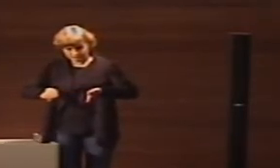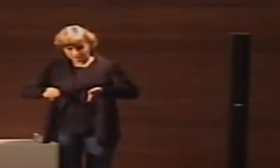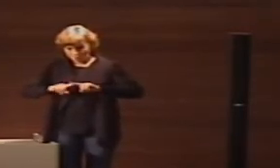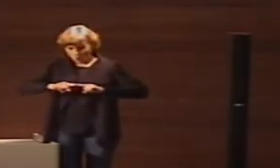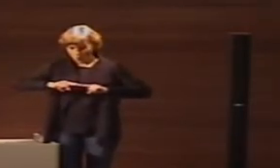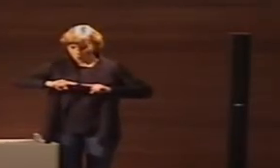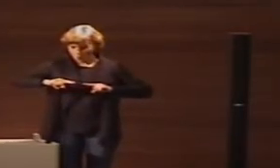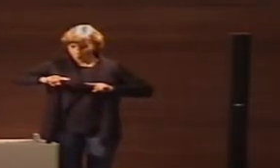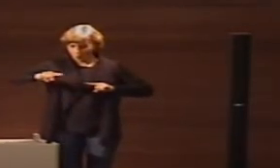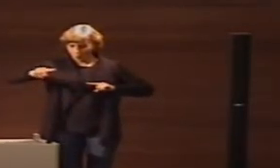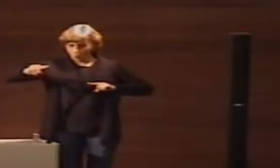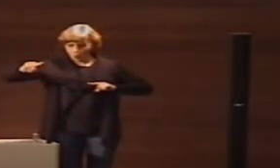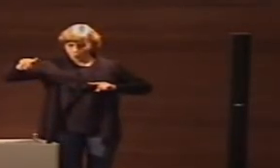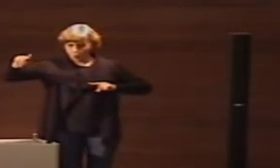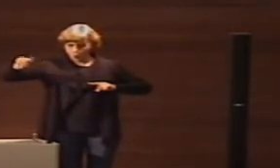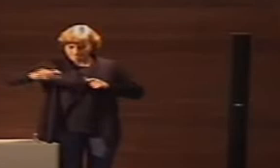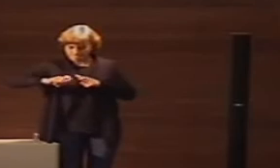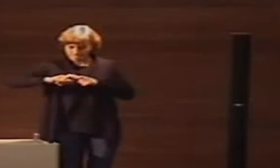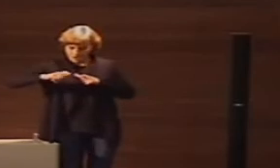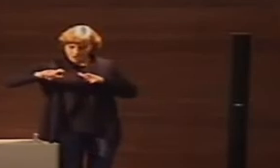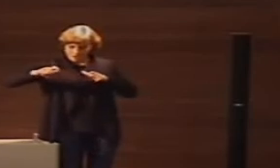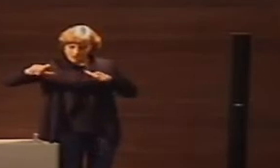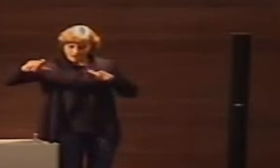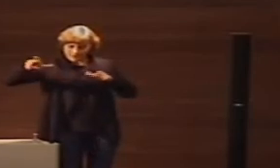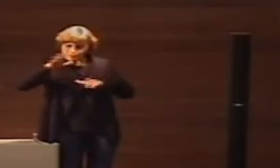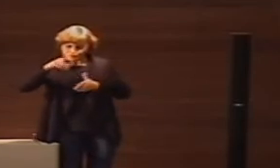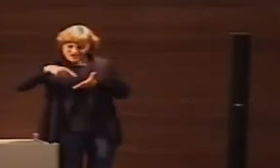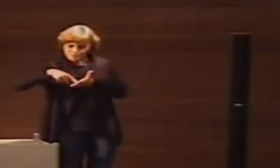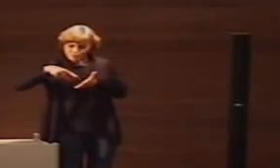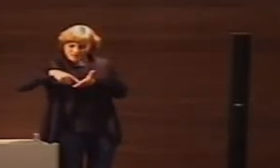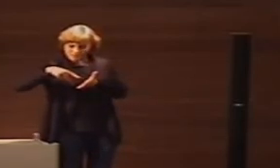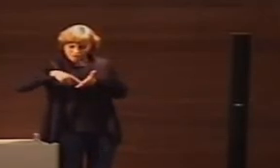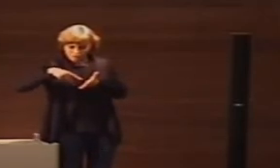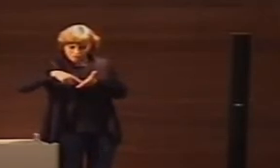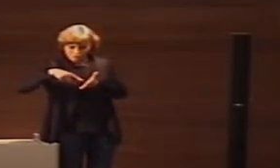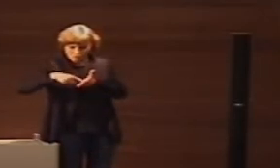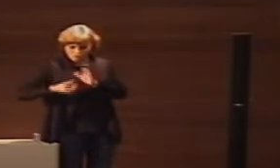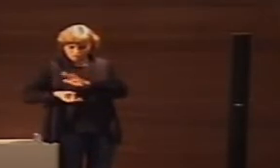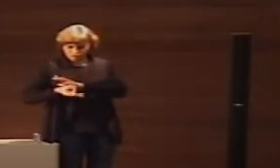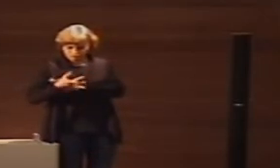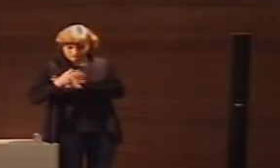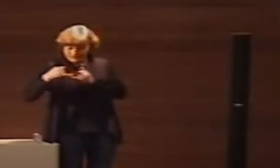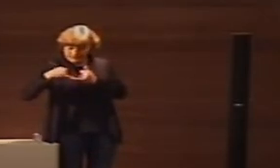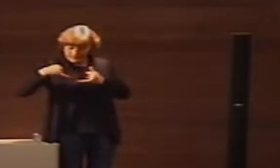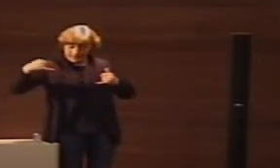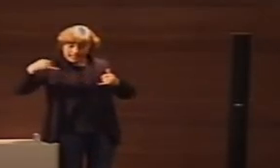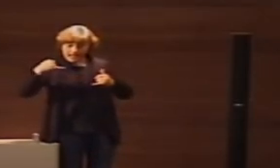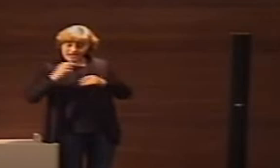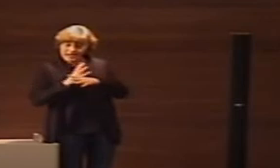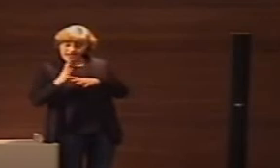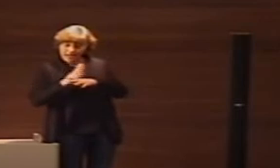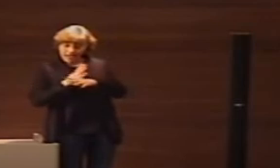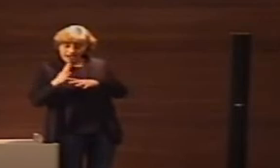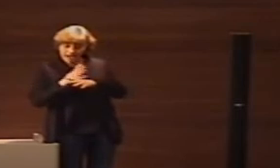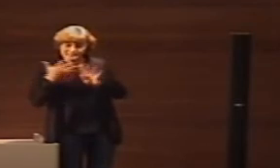fracción orgánica. Veis cómo en 2004 hay en la gráfica, en la línea naranja, que es la suma de los